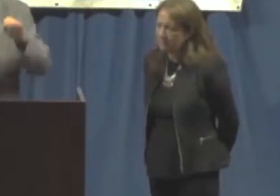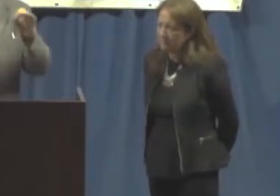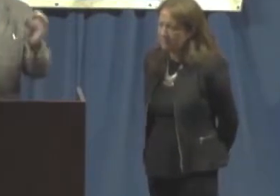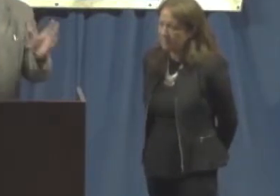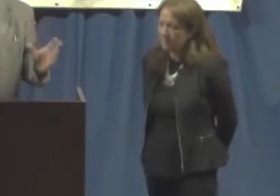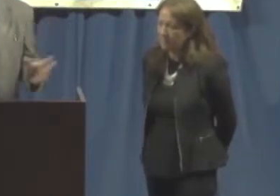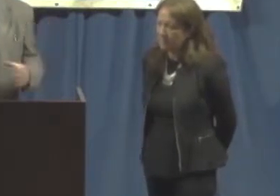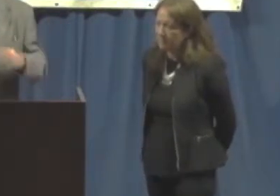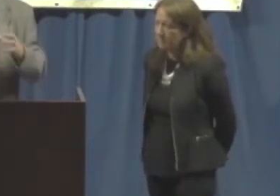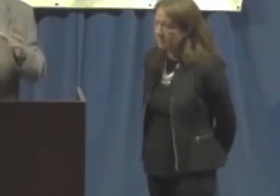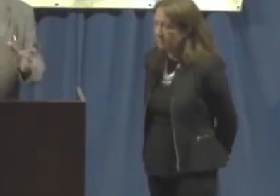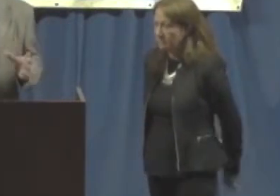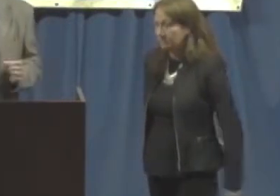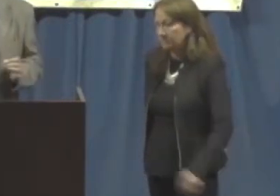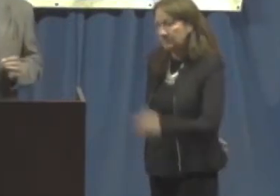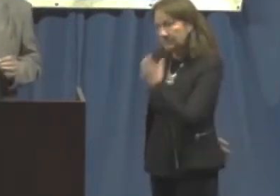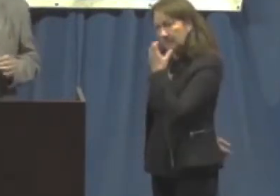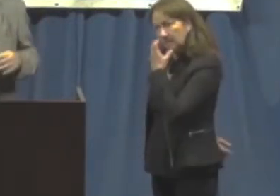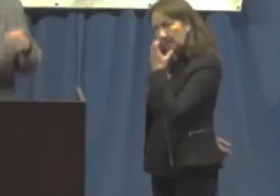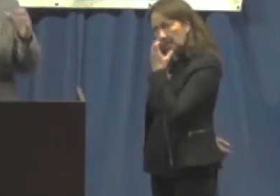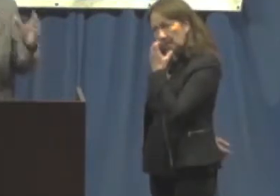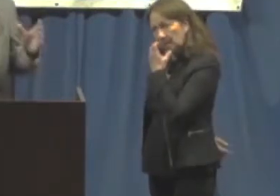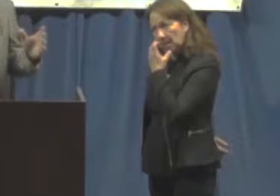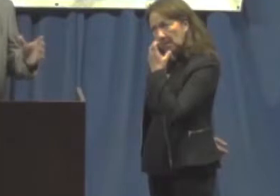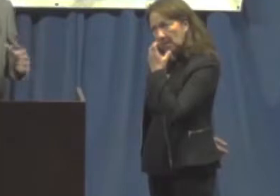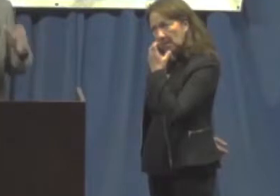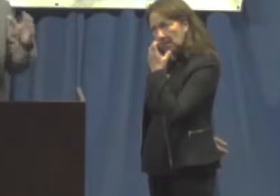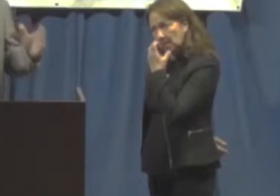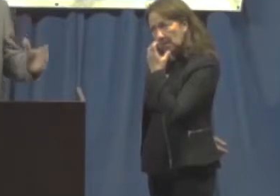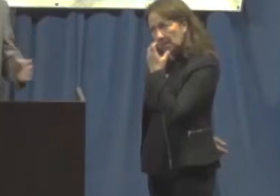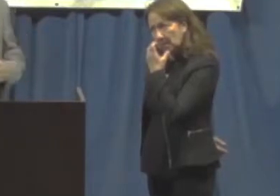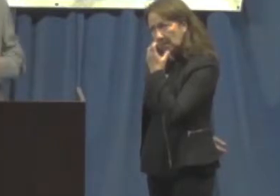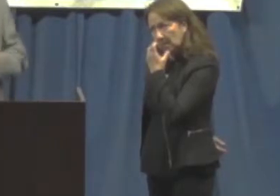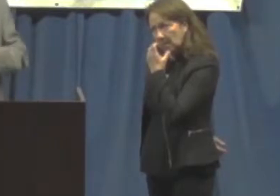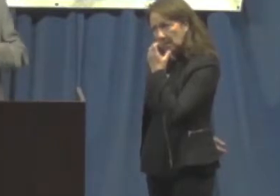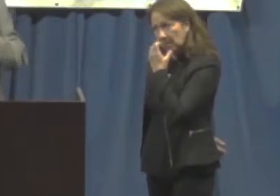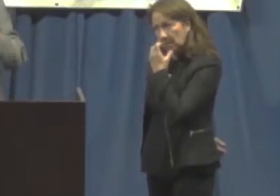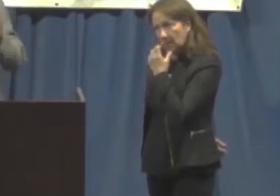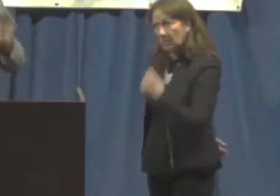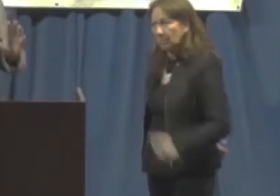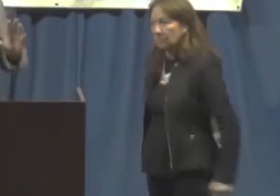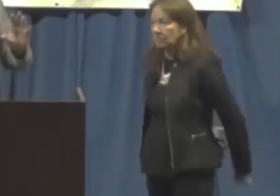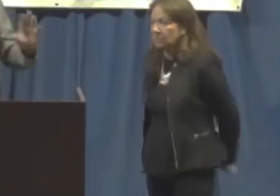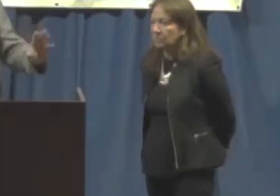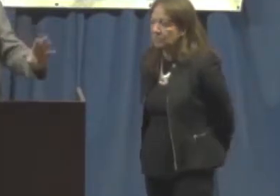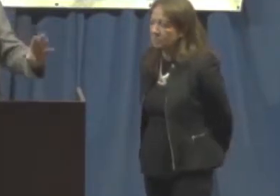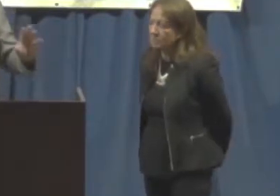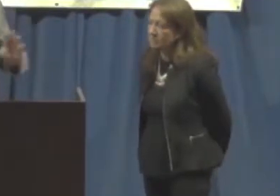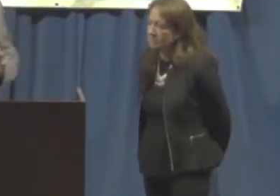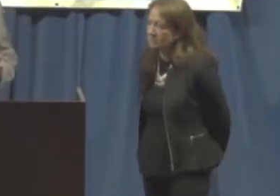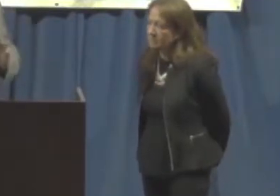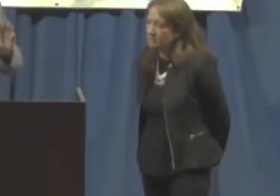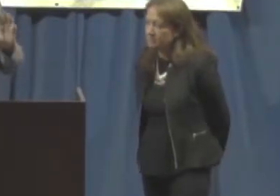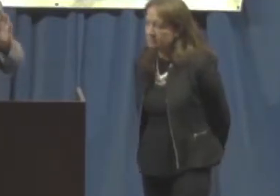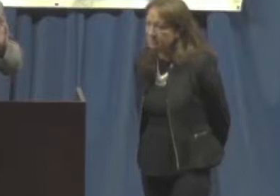y no geoestacionarios hay un plan verdaderamente que hemos trabajado hace muchos años y que se materializaba en una de sus